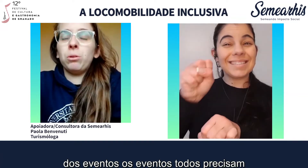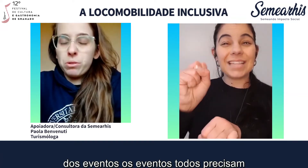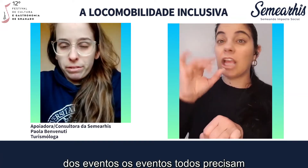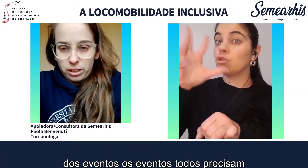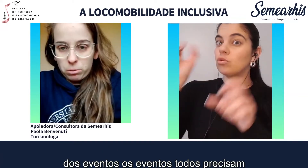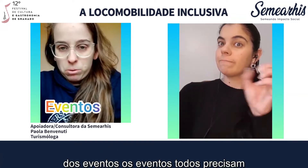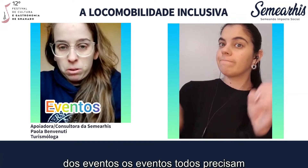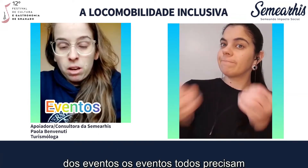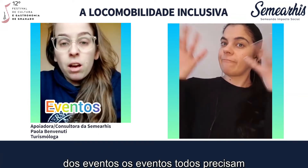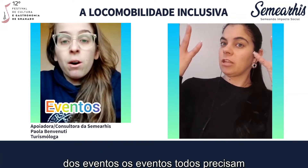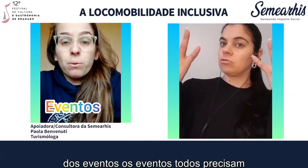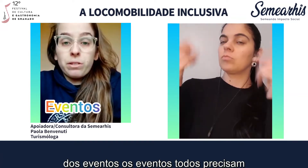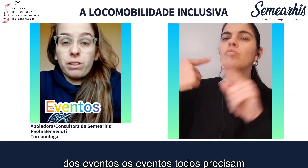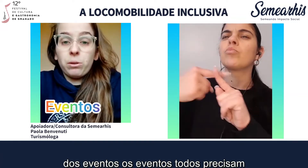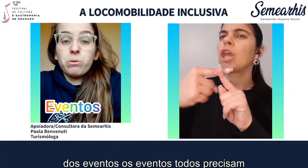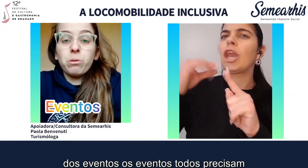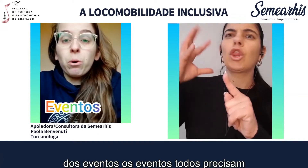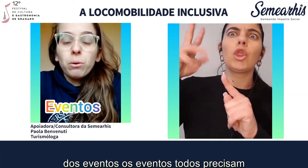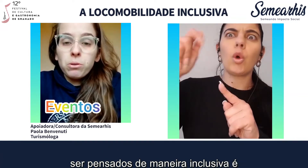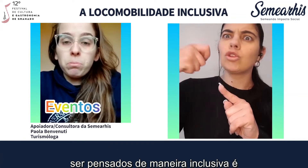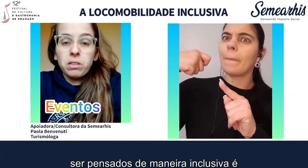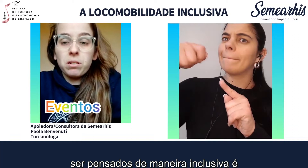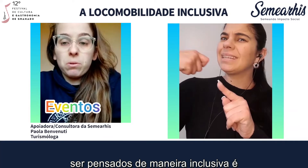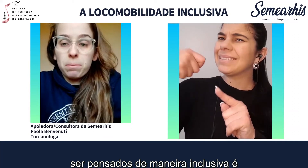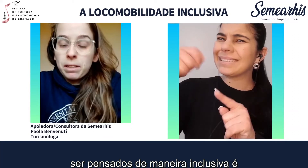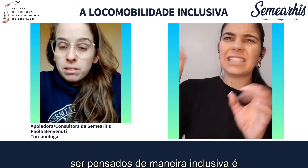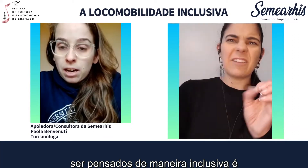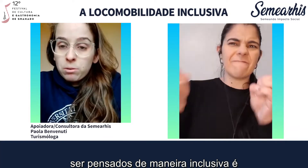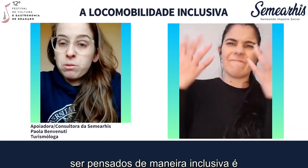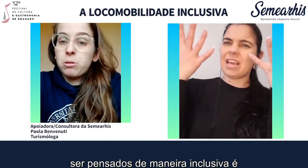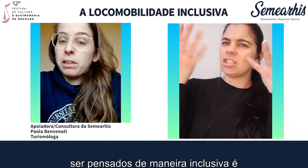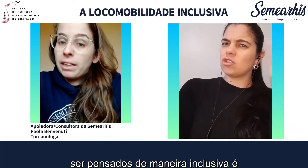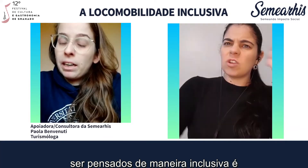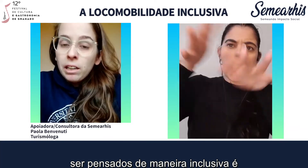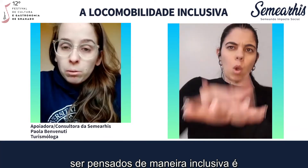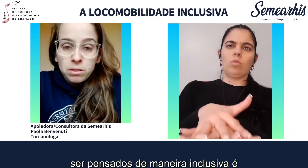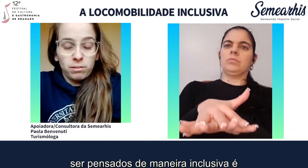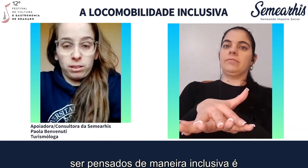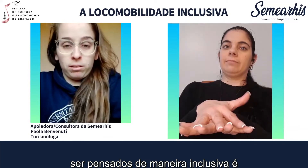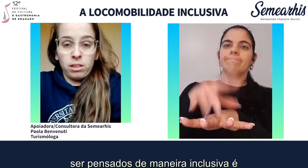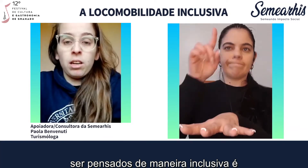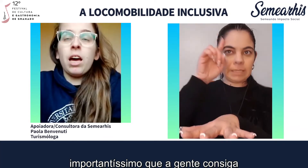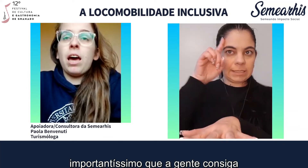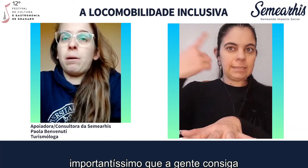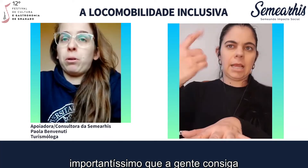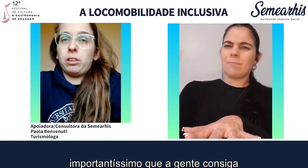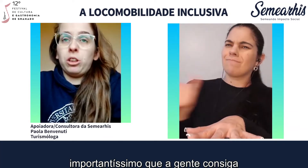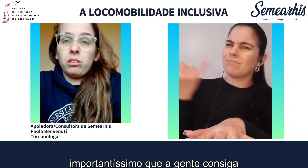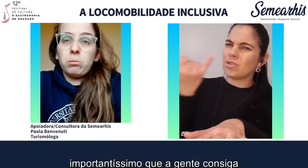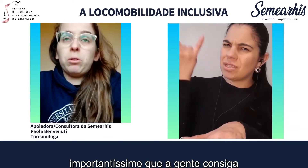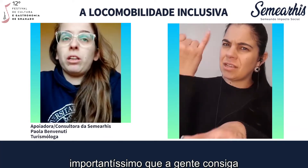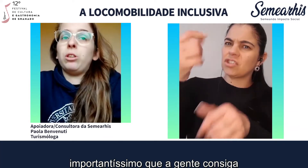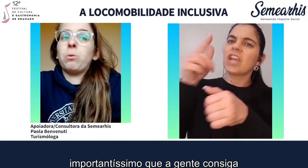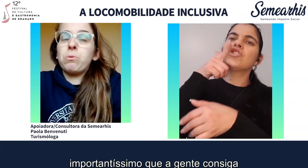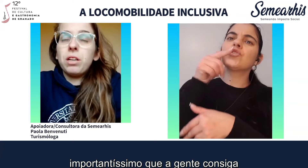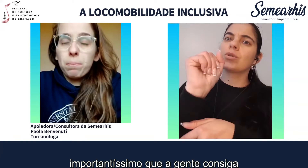especialmente dos eventos. Os eventos todos precisam ser pensados de maneira inclusiva. É